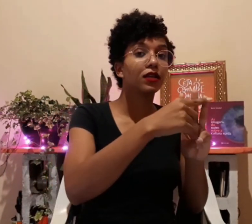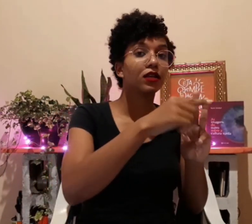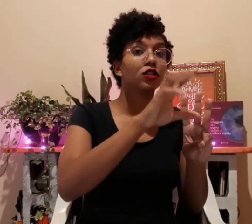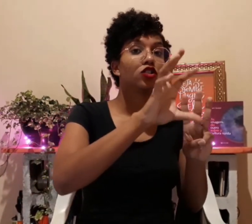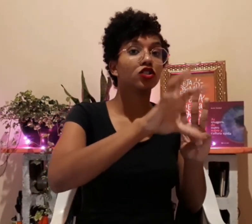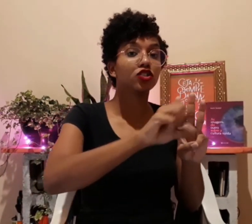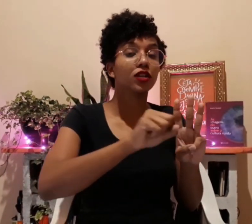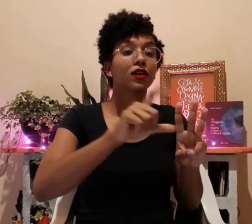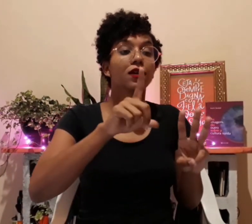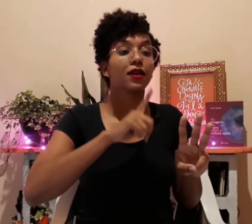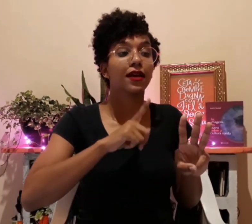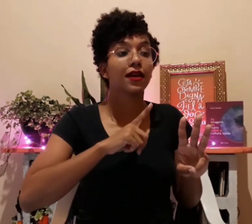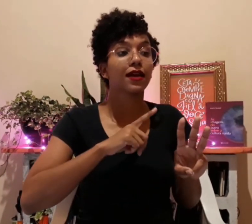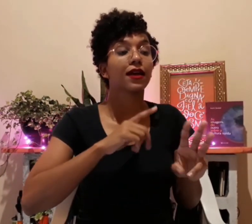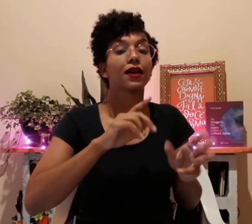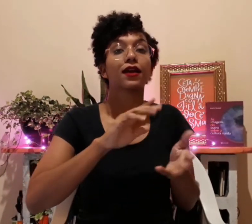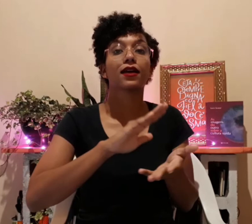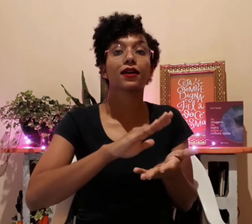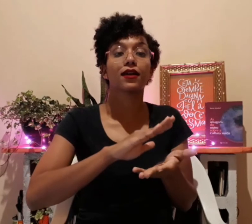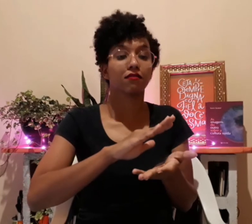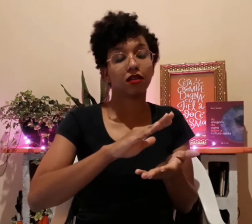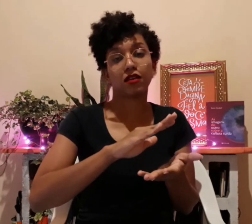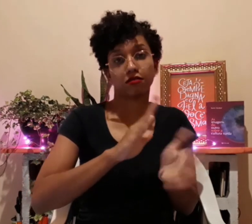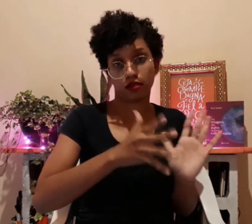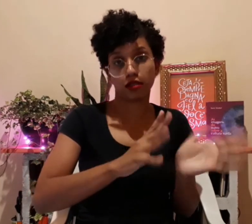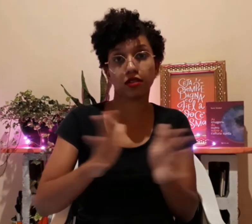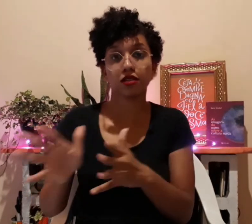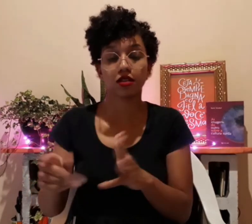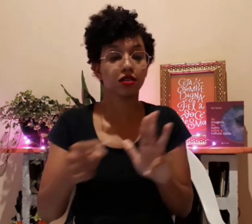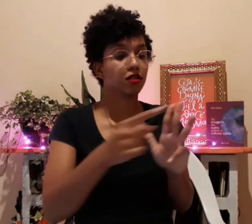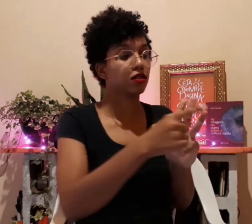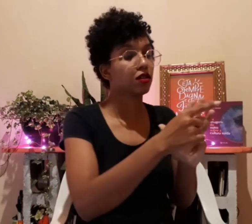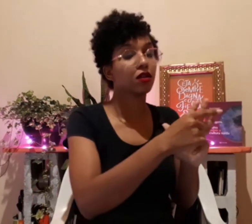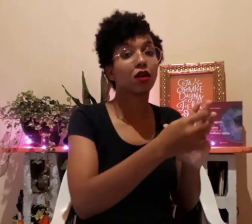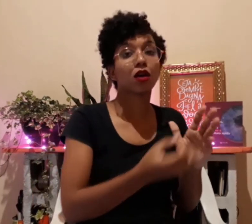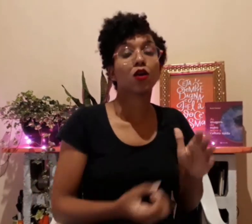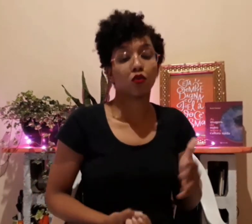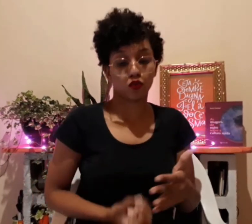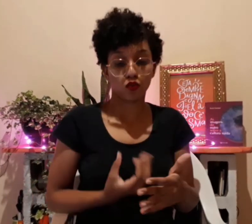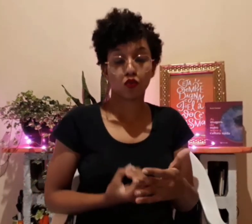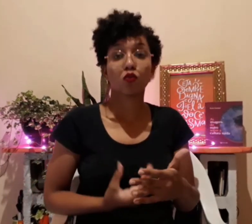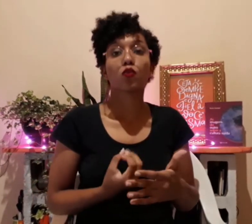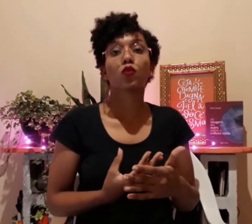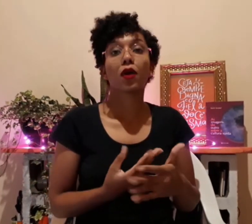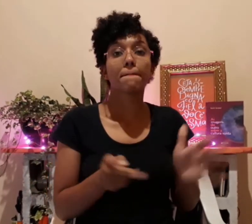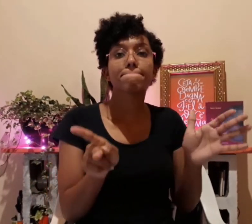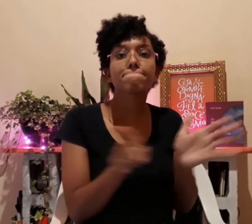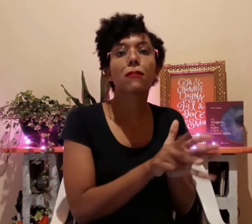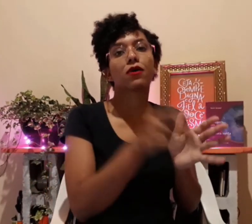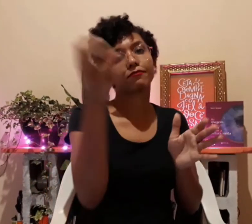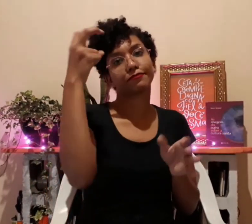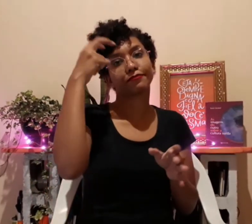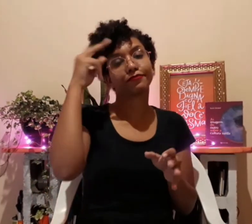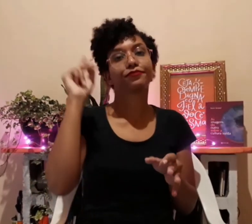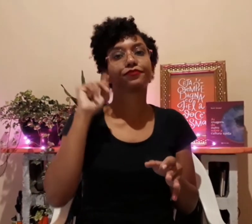pode sinalizar uma história, criação própria, dentro da cultura surda, da comunidade